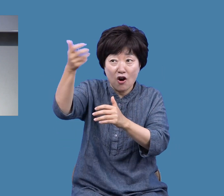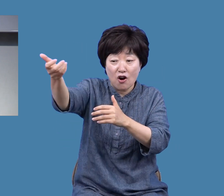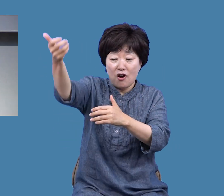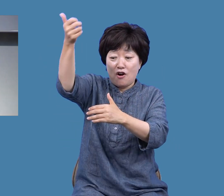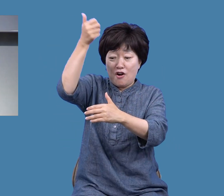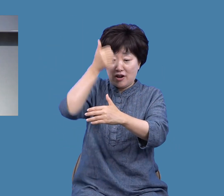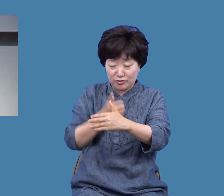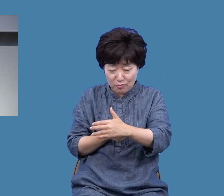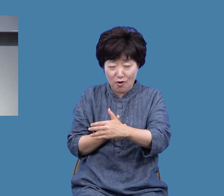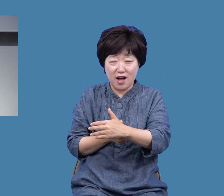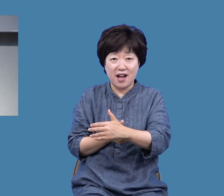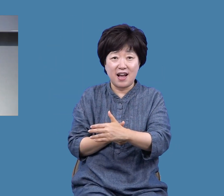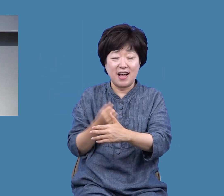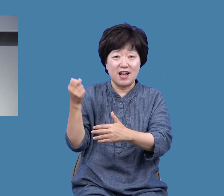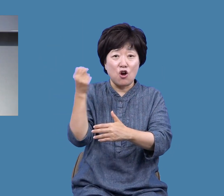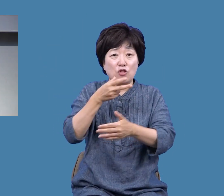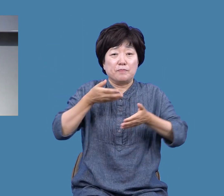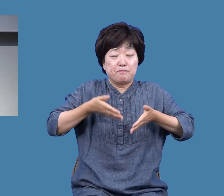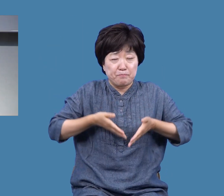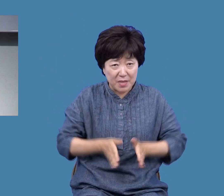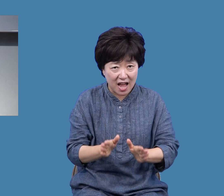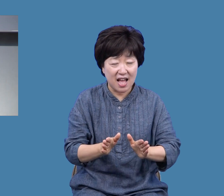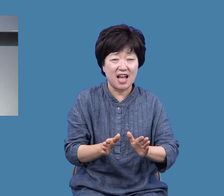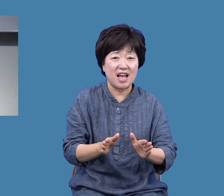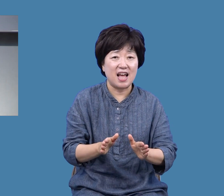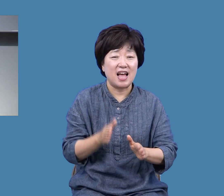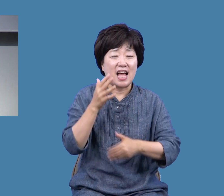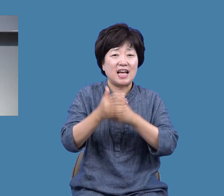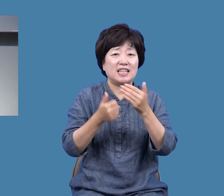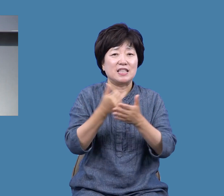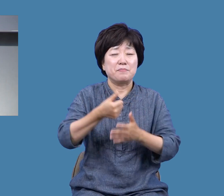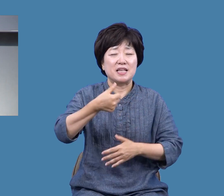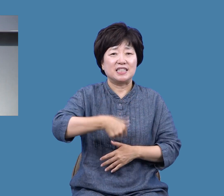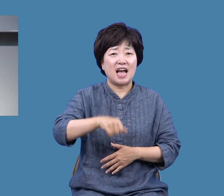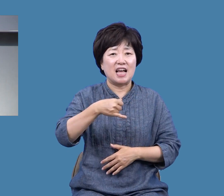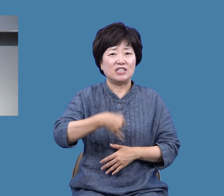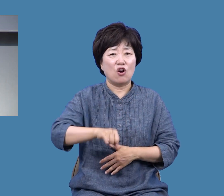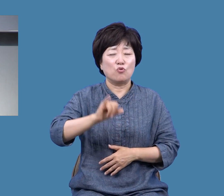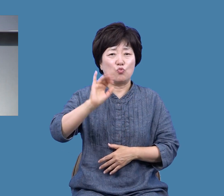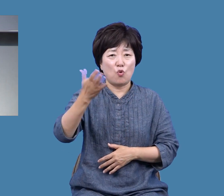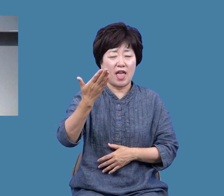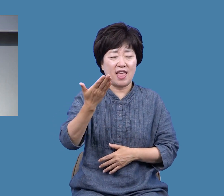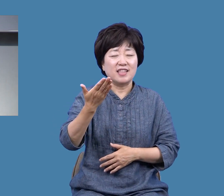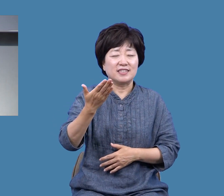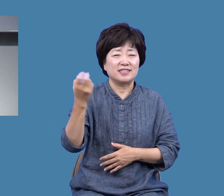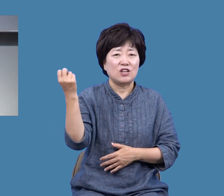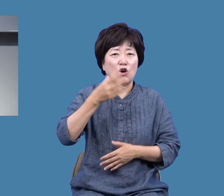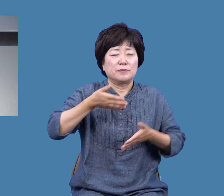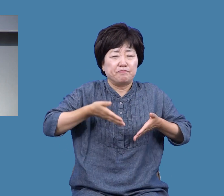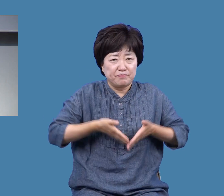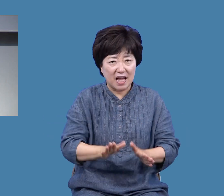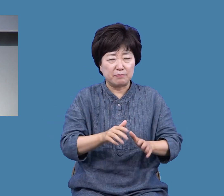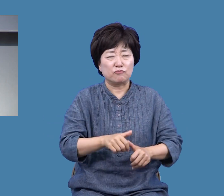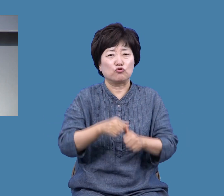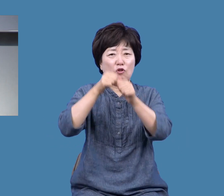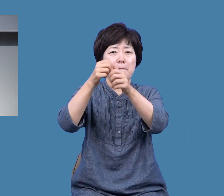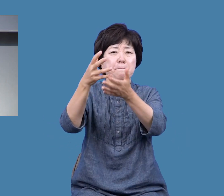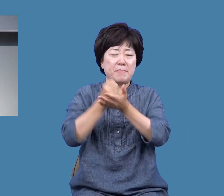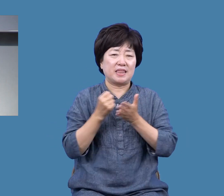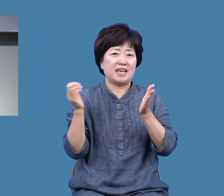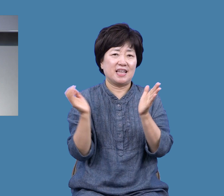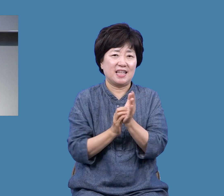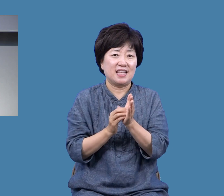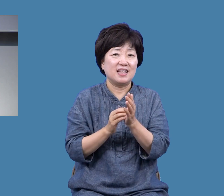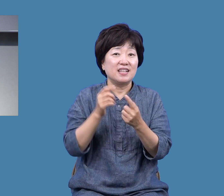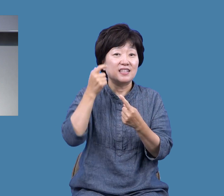안에 성령께서 들어오셨기 때문에 하나님의 자녀라고 하는 신분으로 완전히 거듭나요. 그래서